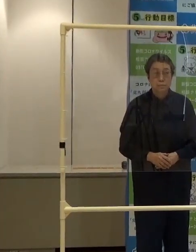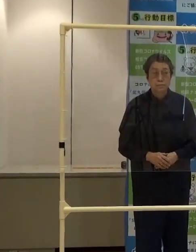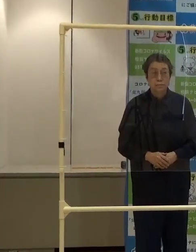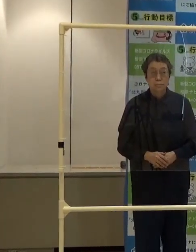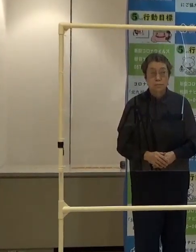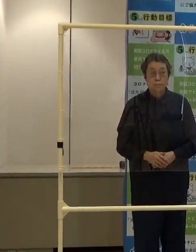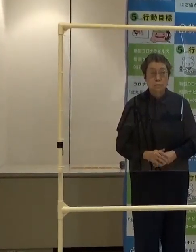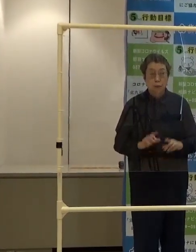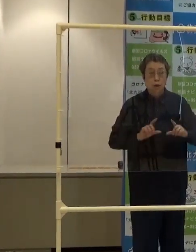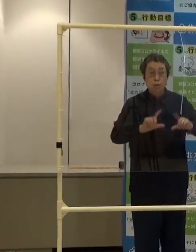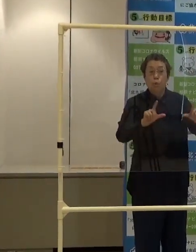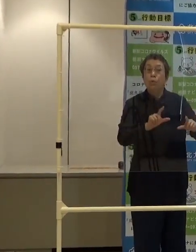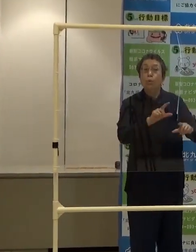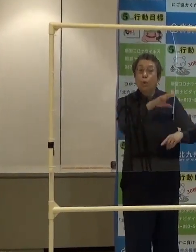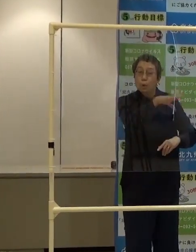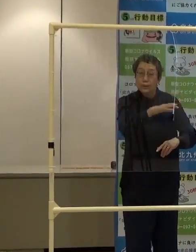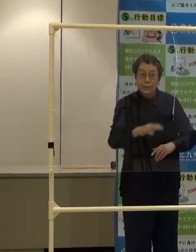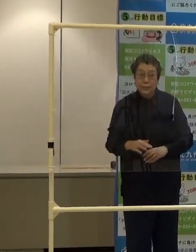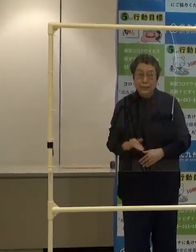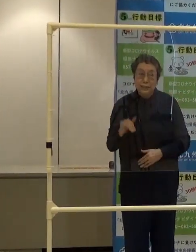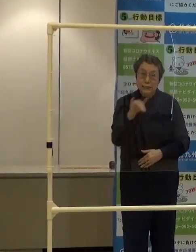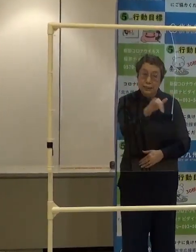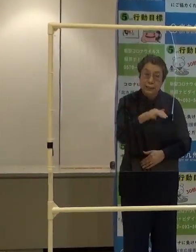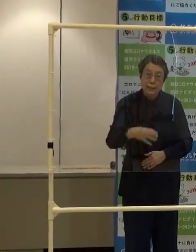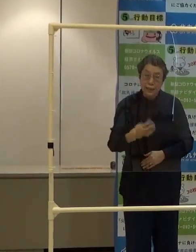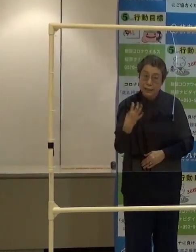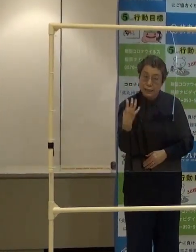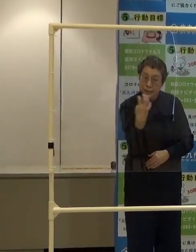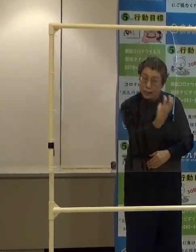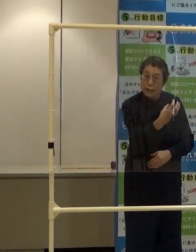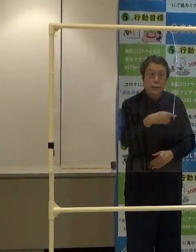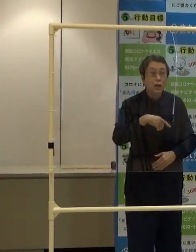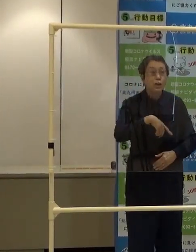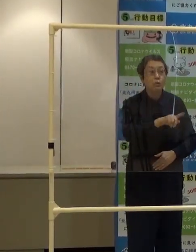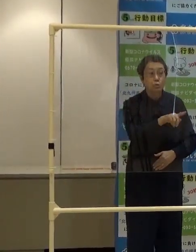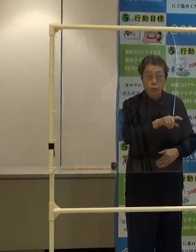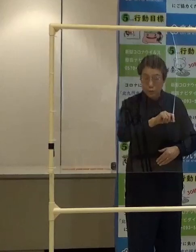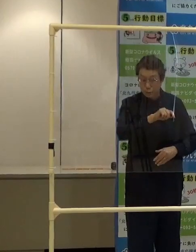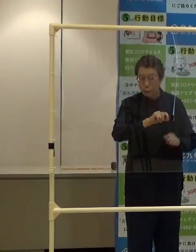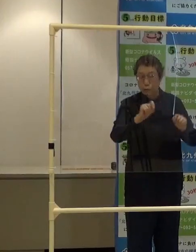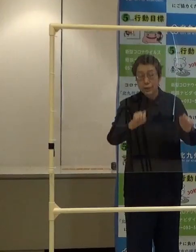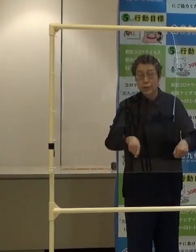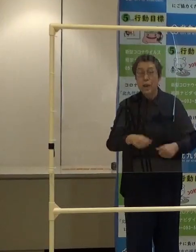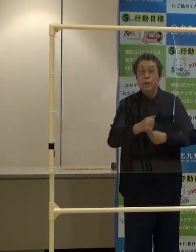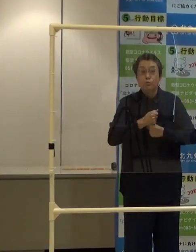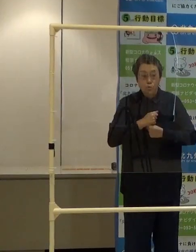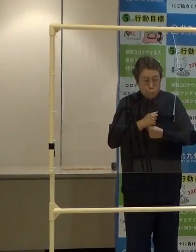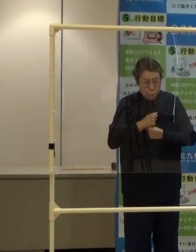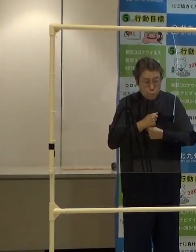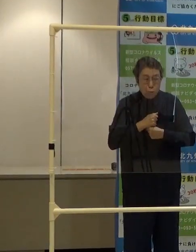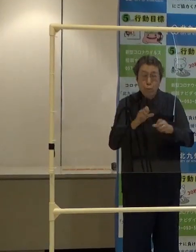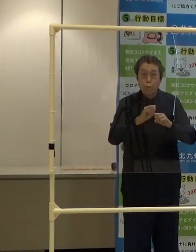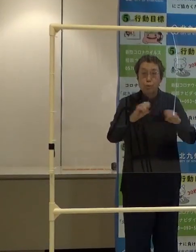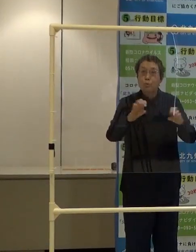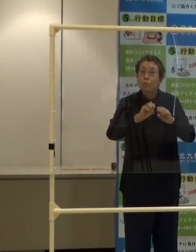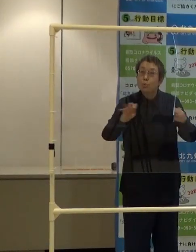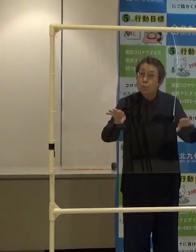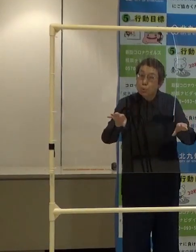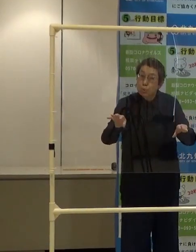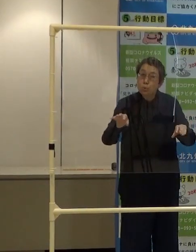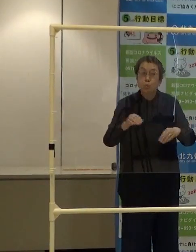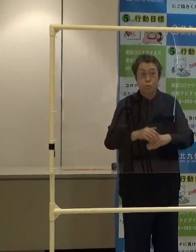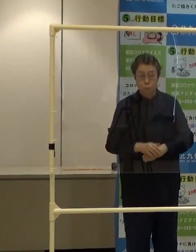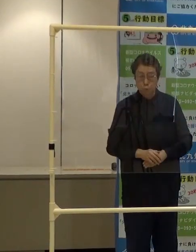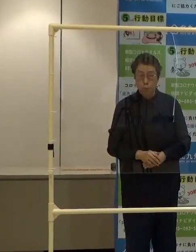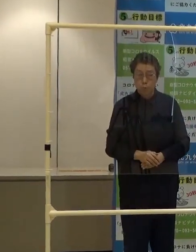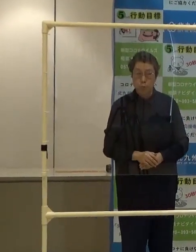東京に行くということについて、一定 の、 その注意を促していたり、できれば避けてほしいというようなコメントを出されたり